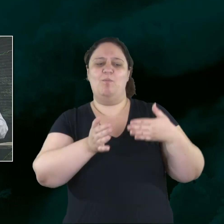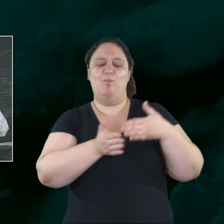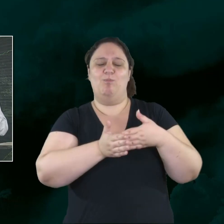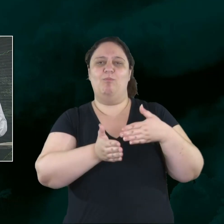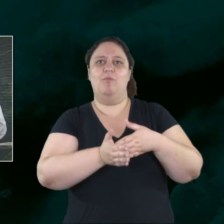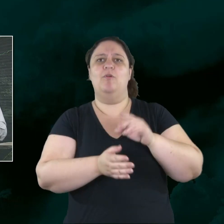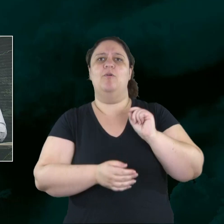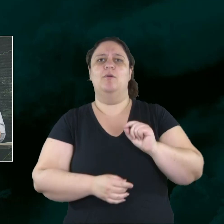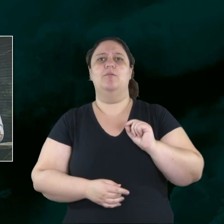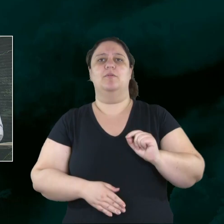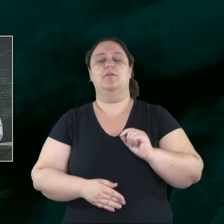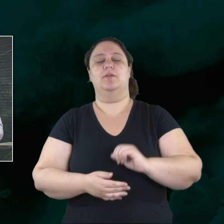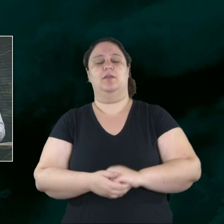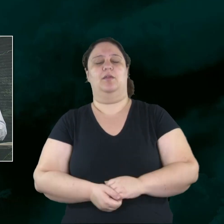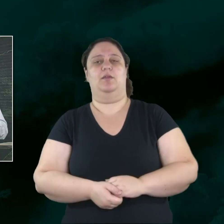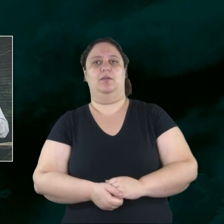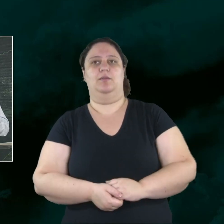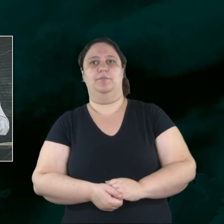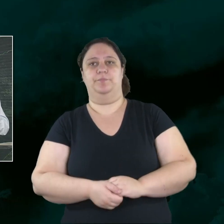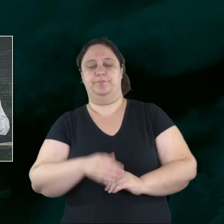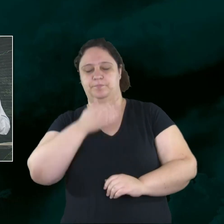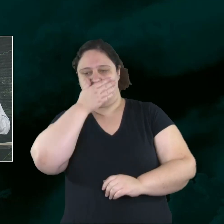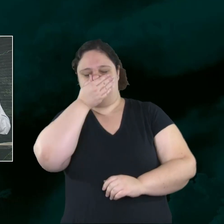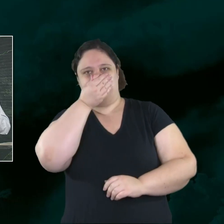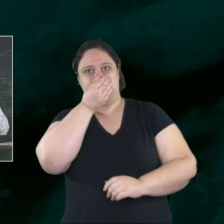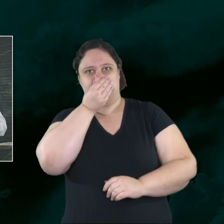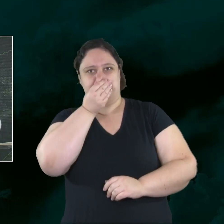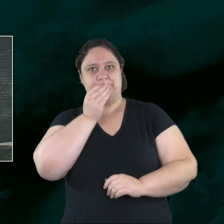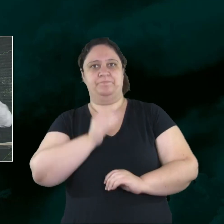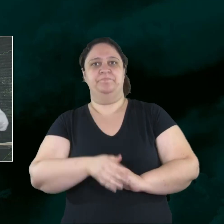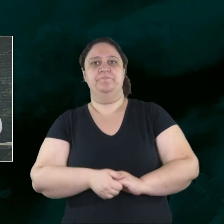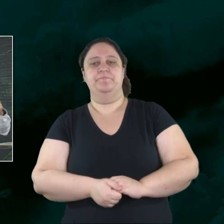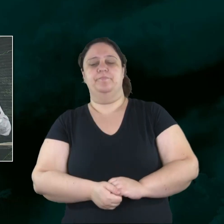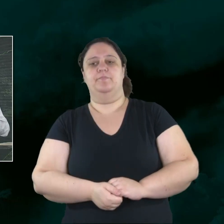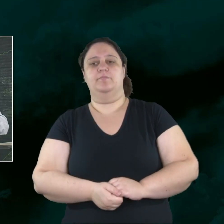creio, para o surgimento do anticristo, que ele pretende se